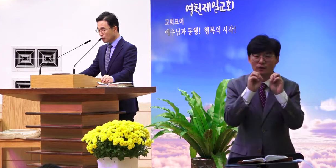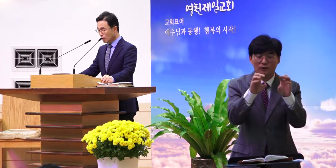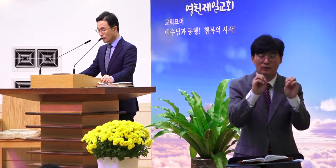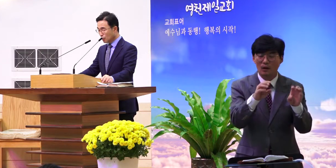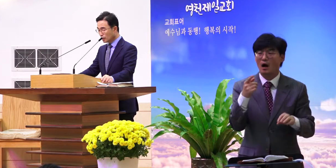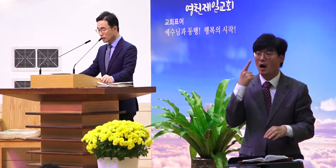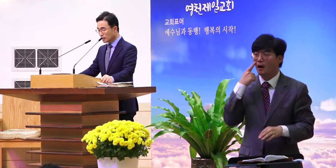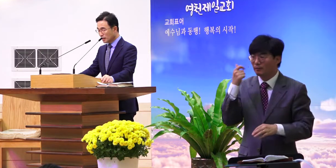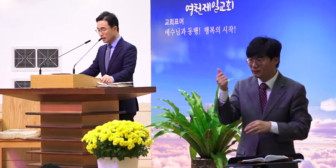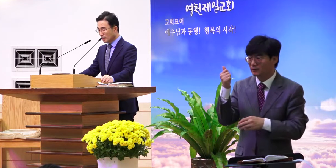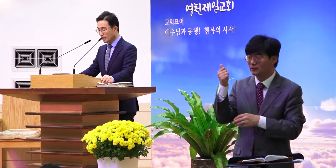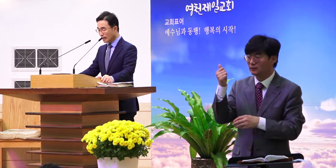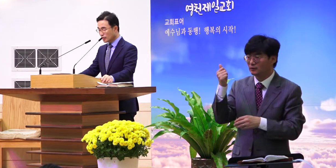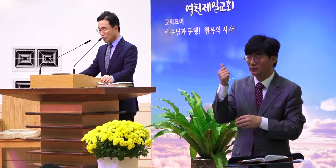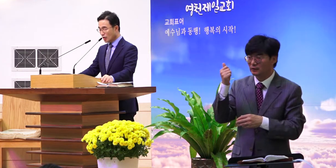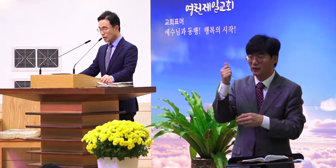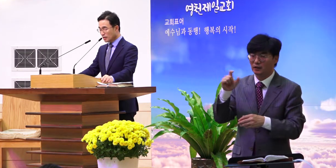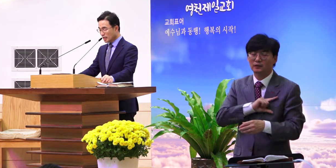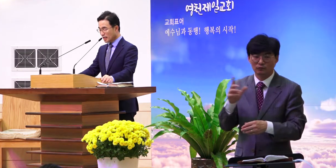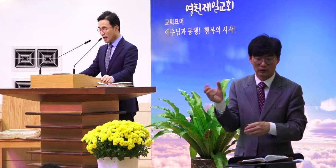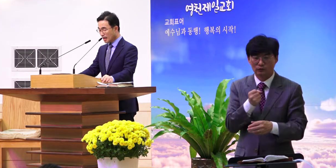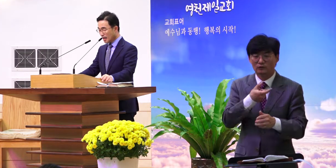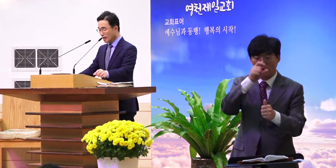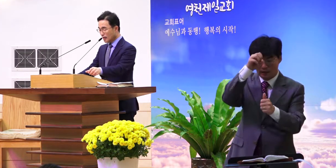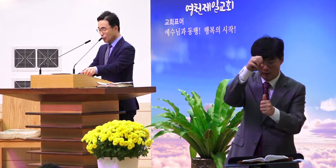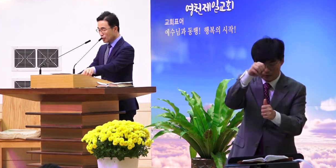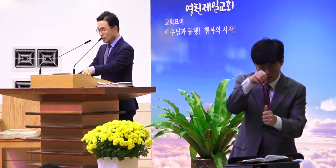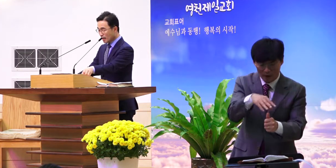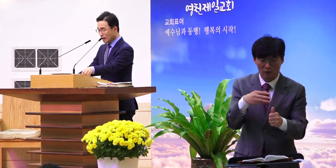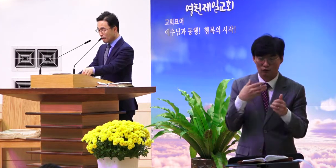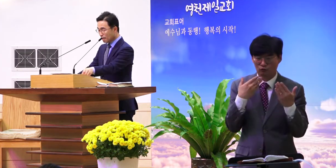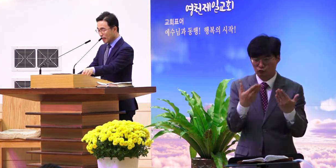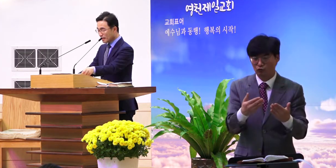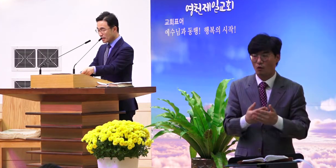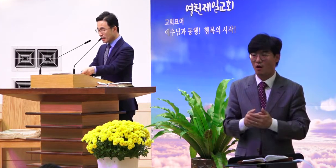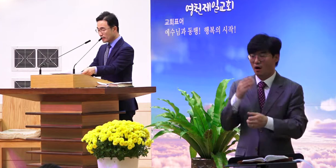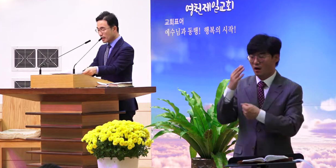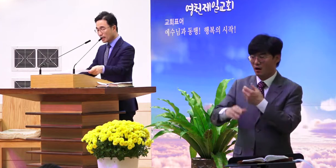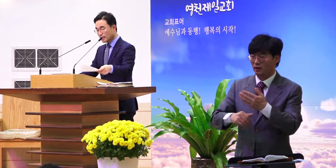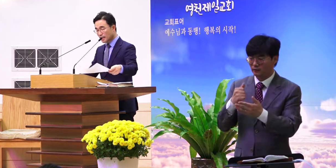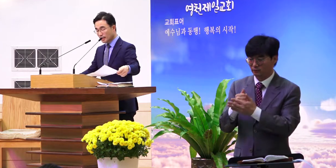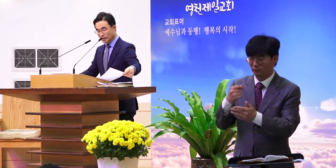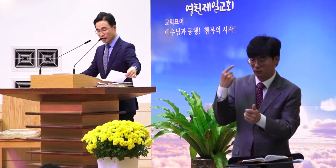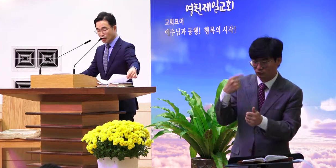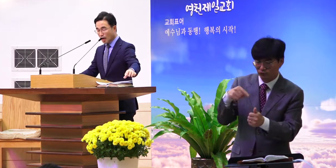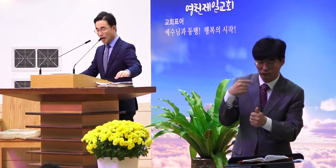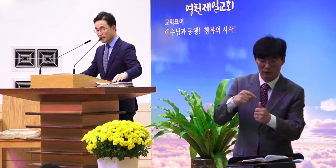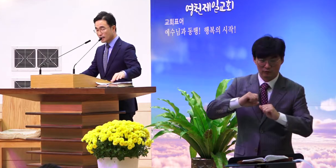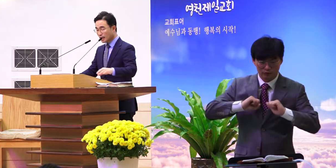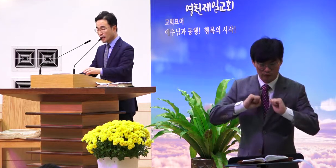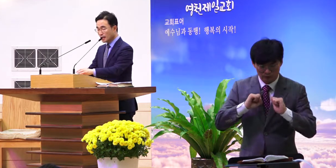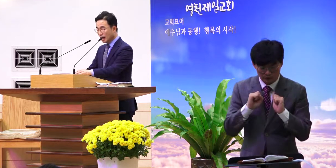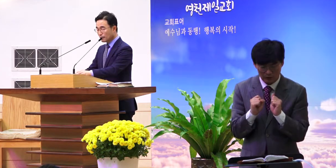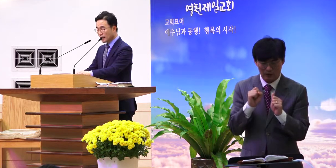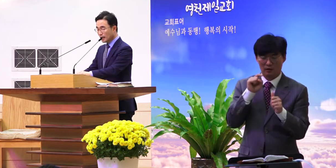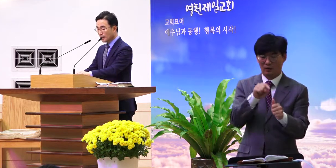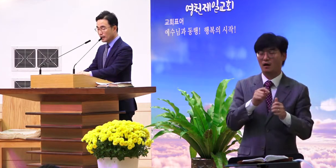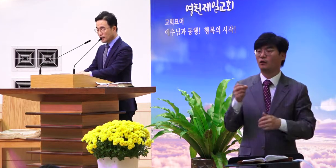너희에게 분부한 모든 것을 가르쳐 지키게 하라. 볼지어다 내가 세상 끝날까지 너희와